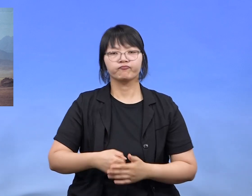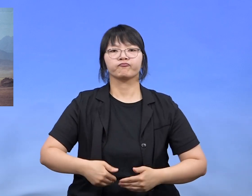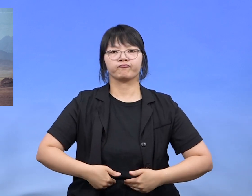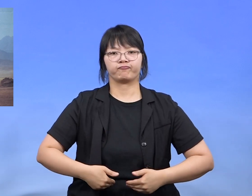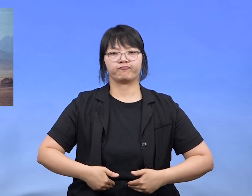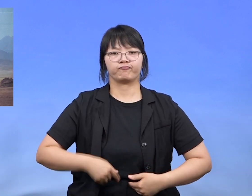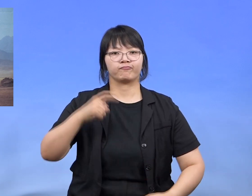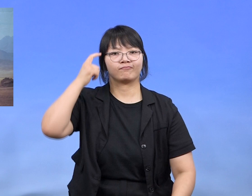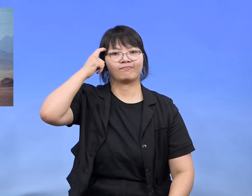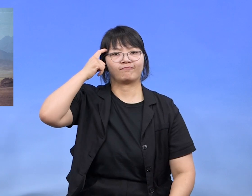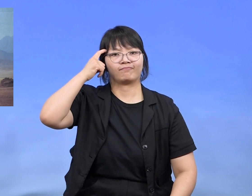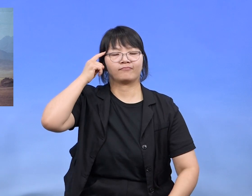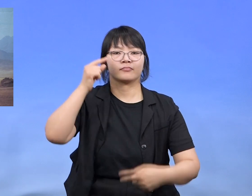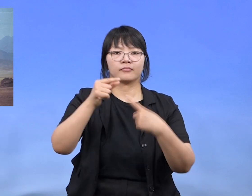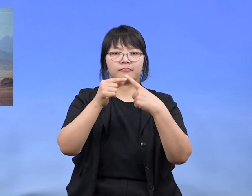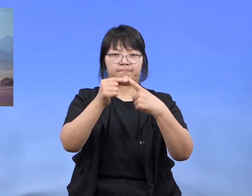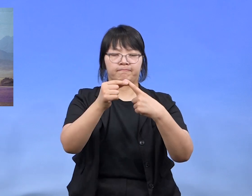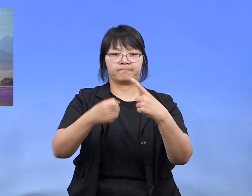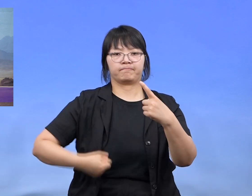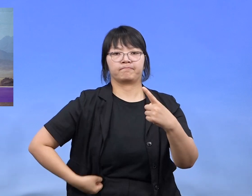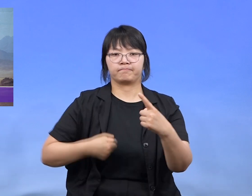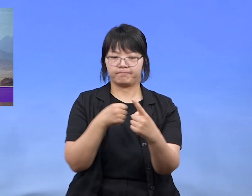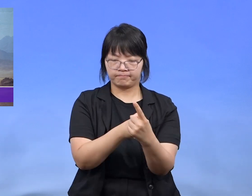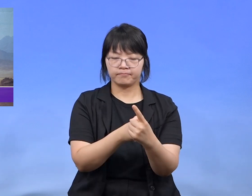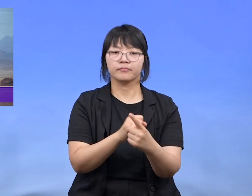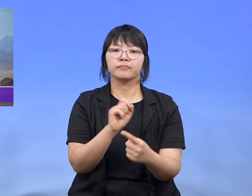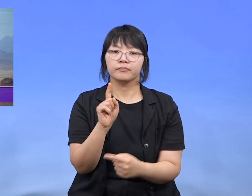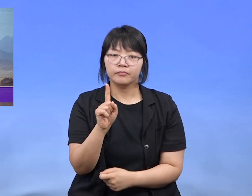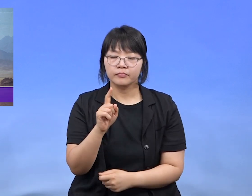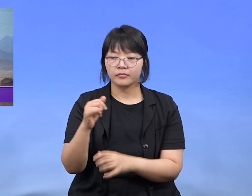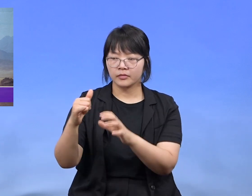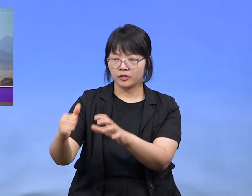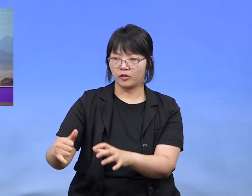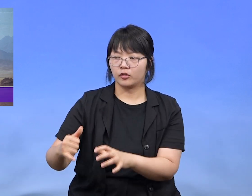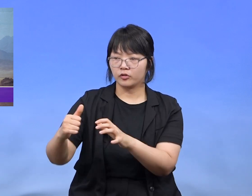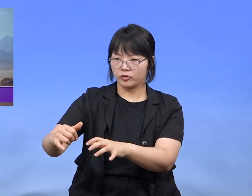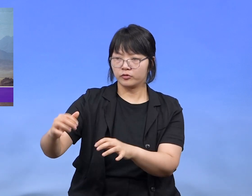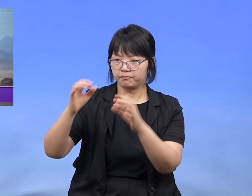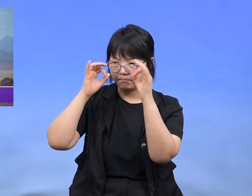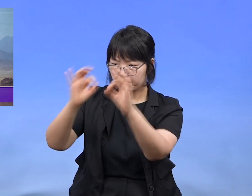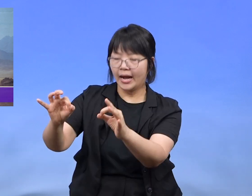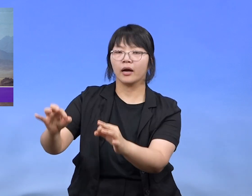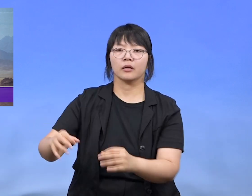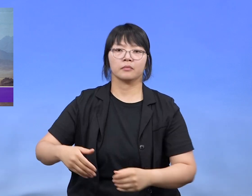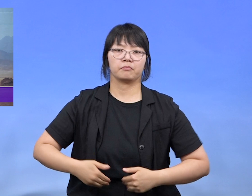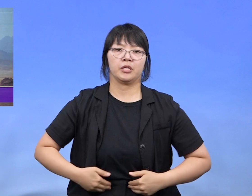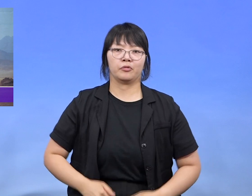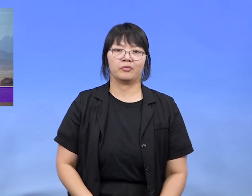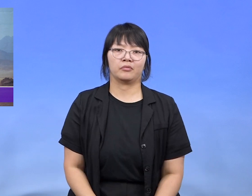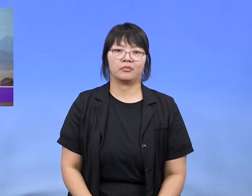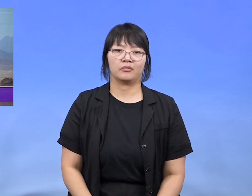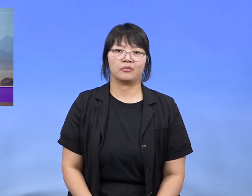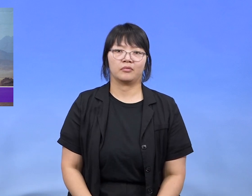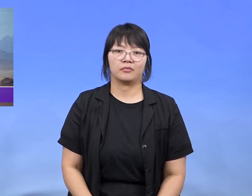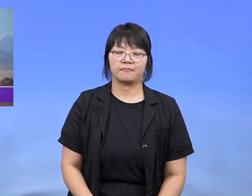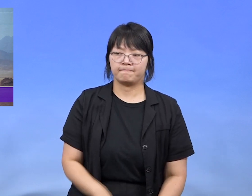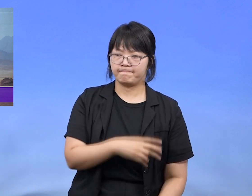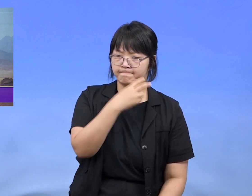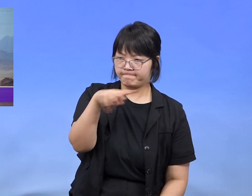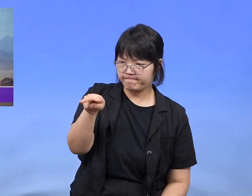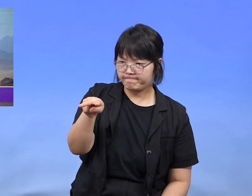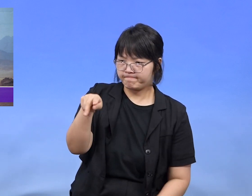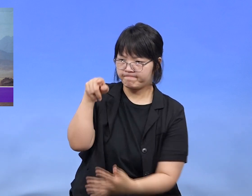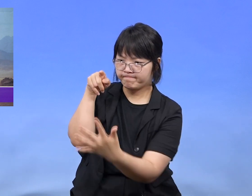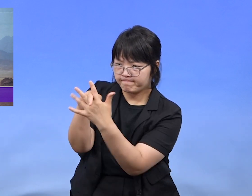결단. 첫째 결단은 어둠과 직면할 결단이에요. 세상의 어둠과 직면할 각오가 있어야